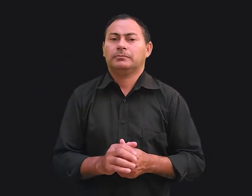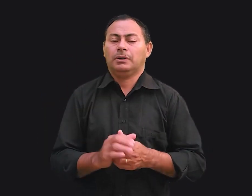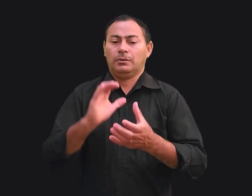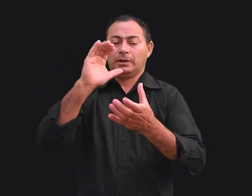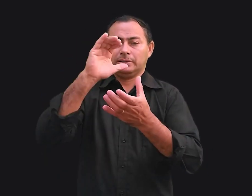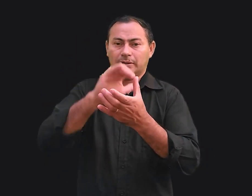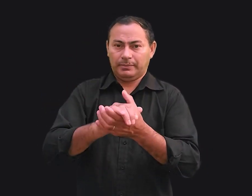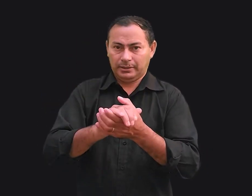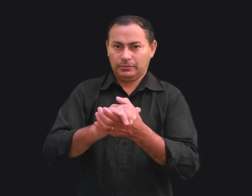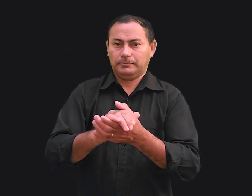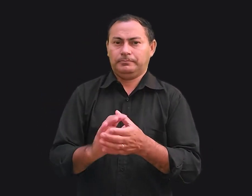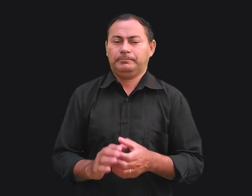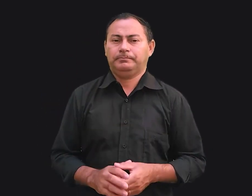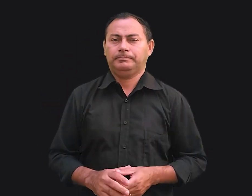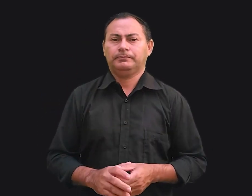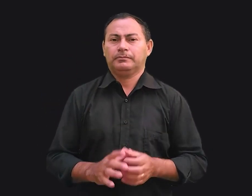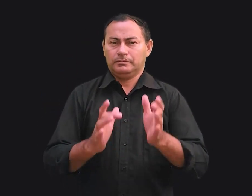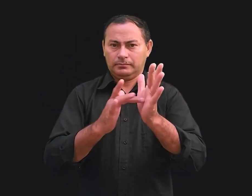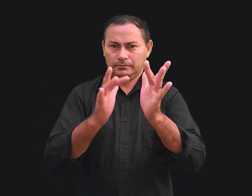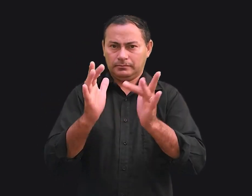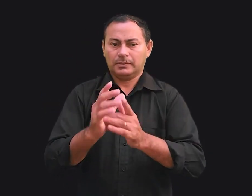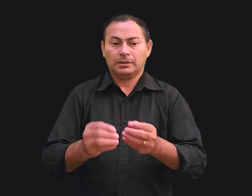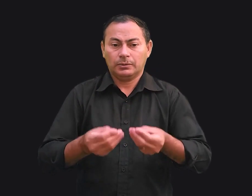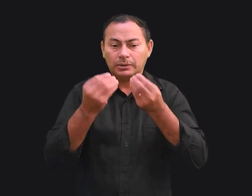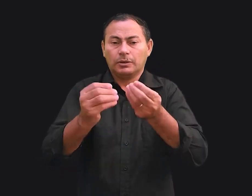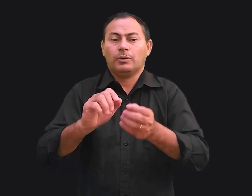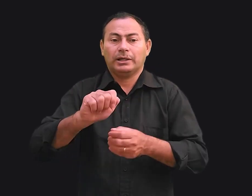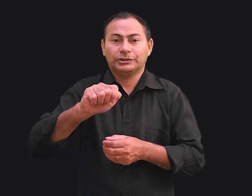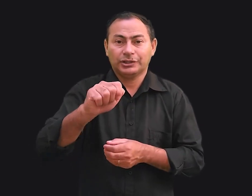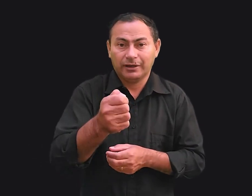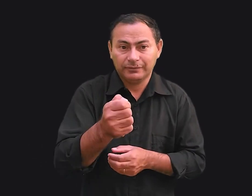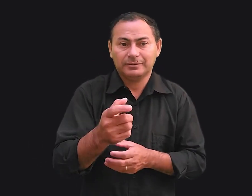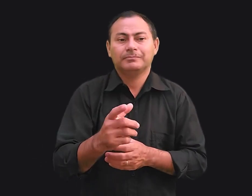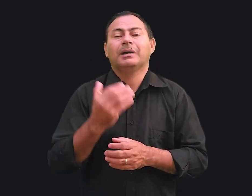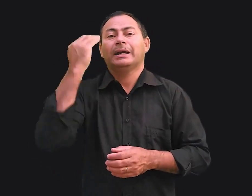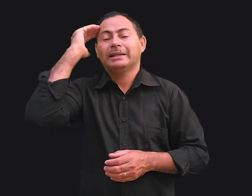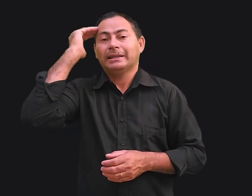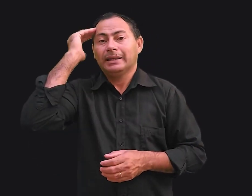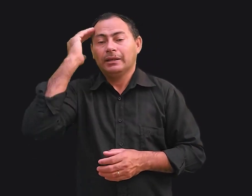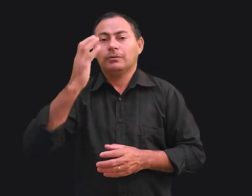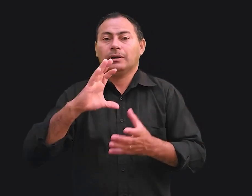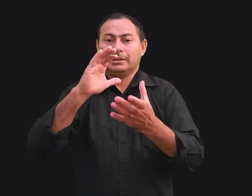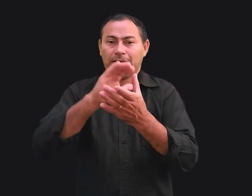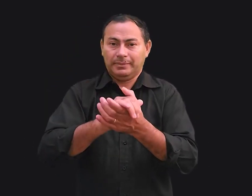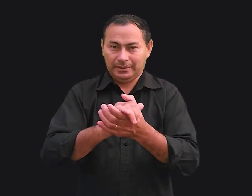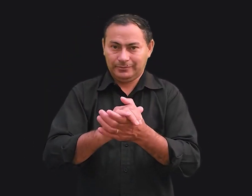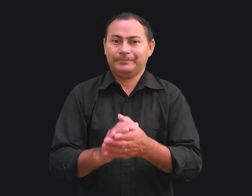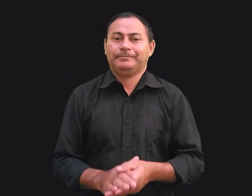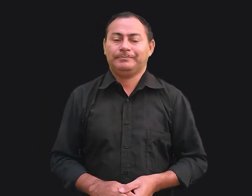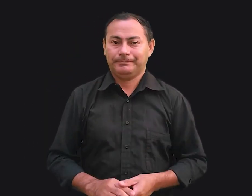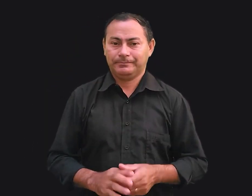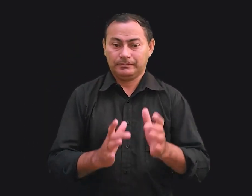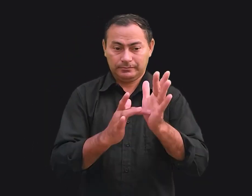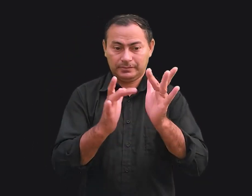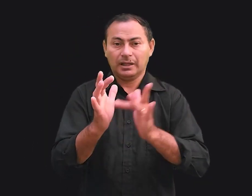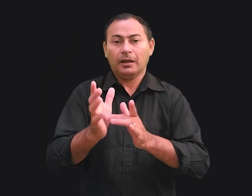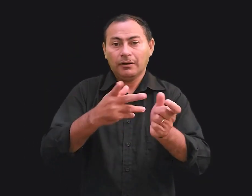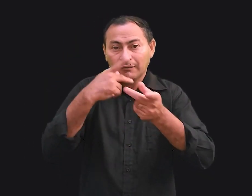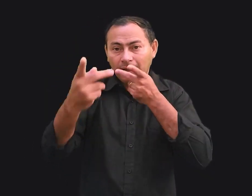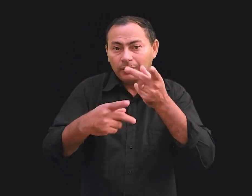o casamento. E Jesus nos deu a chave para entender o casamento. Jesus disse que,